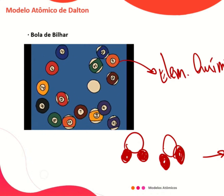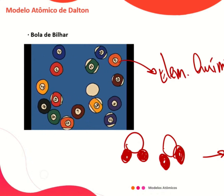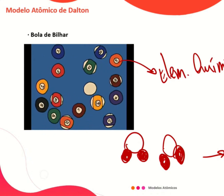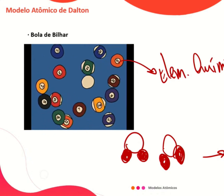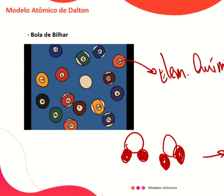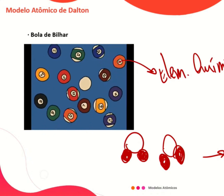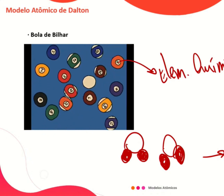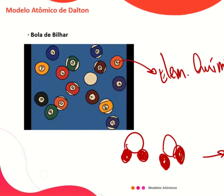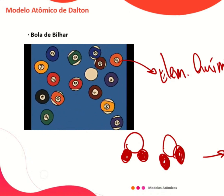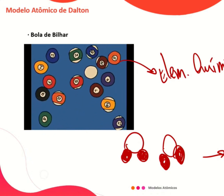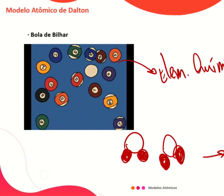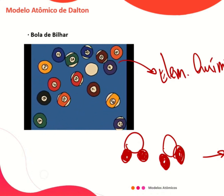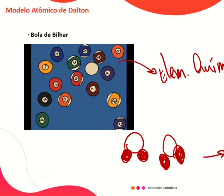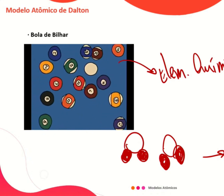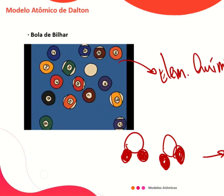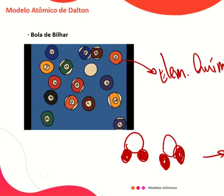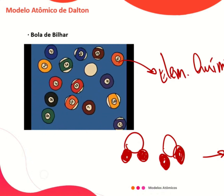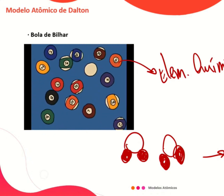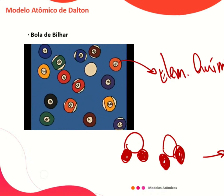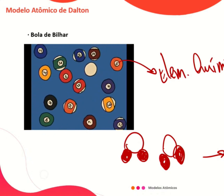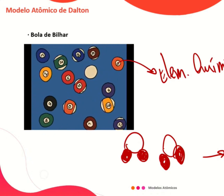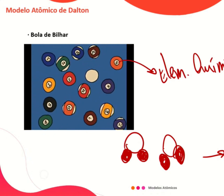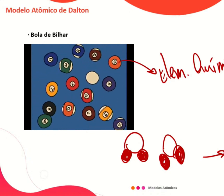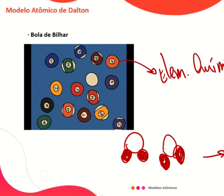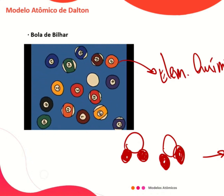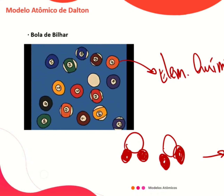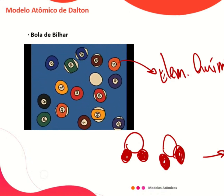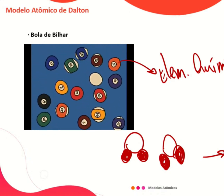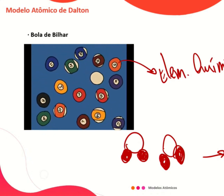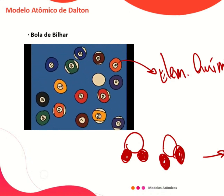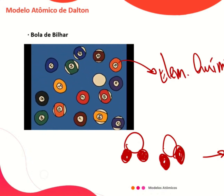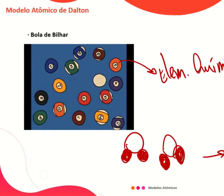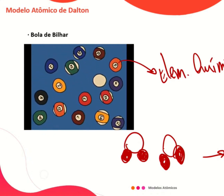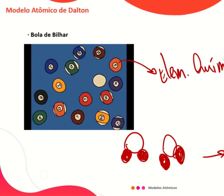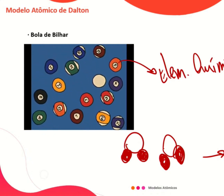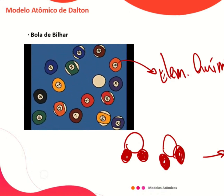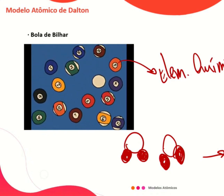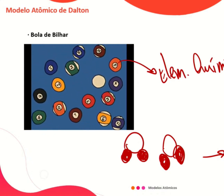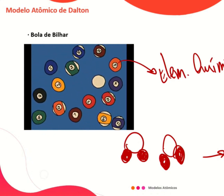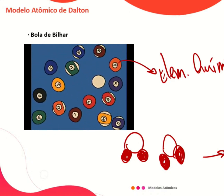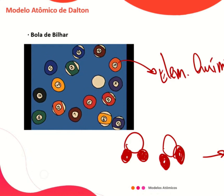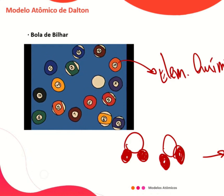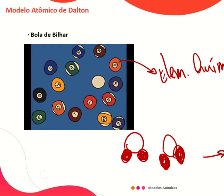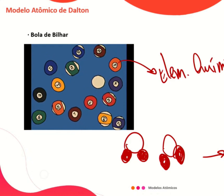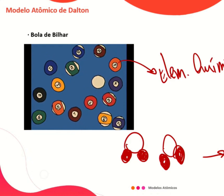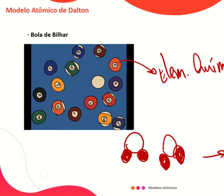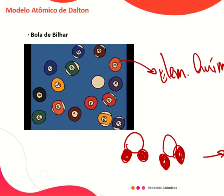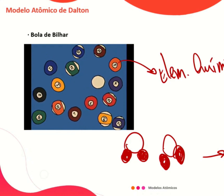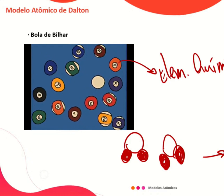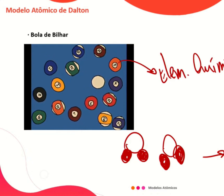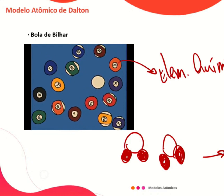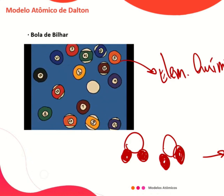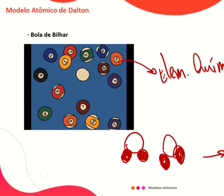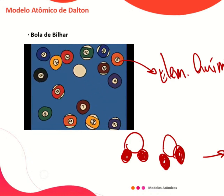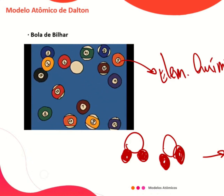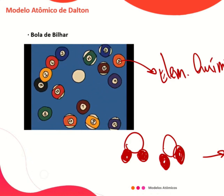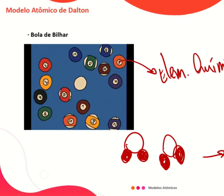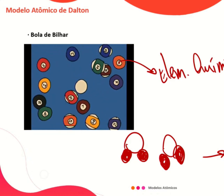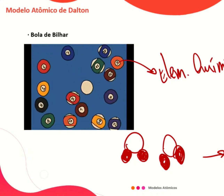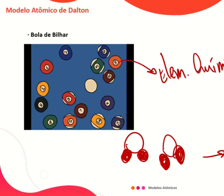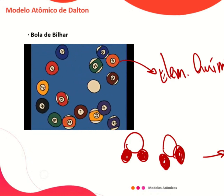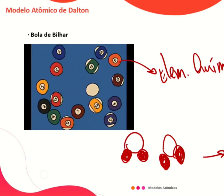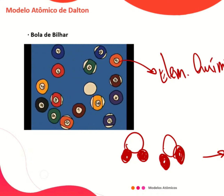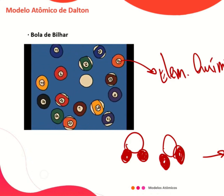né? Porque o elemento é o tipo do átomo. E é engraçado de você analisar aqui, porque ele achava que algumas substâncias, né,